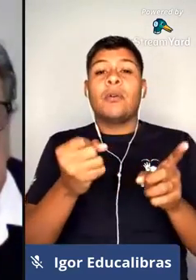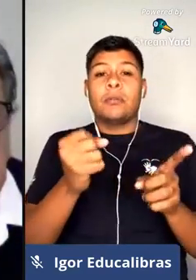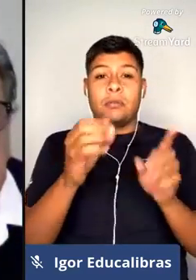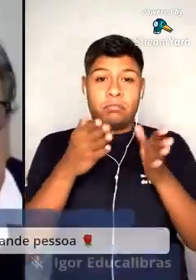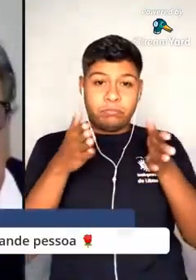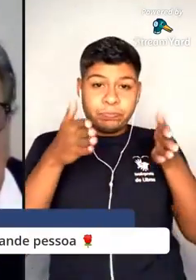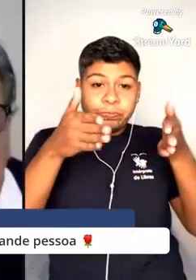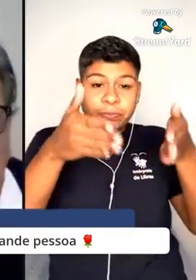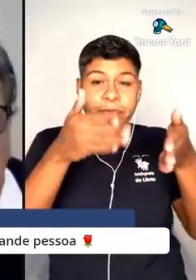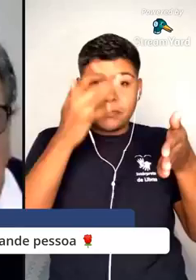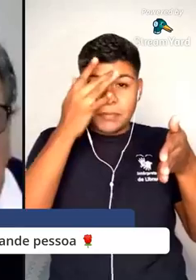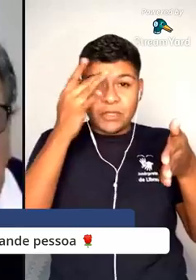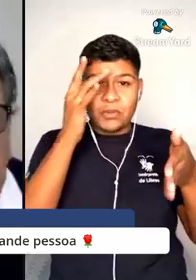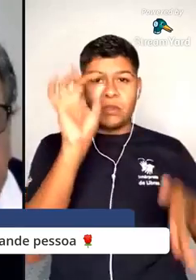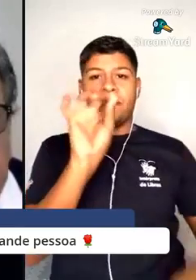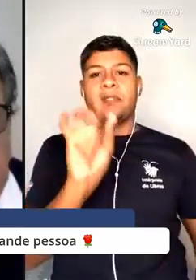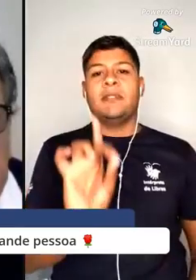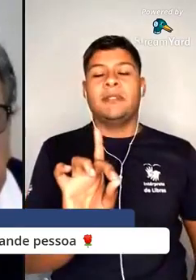com deficiência.